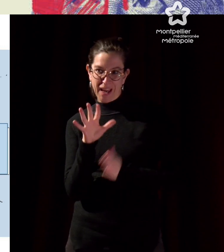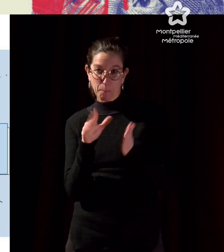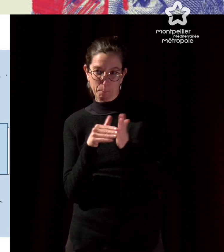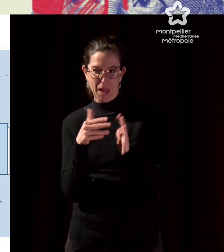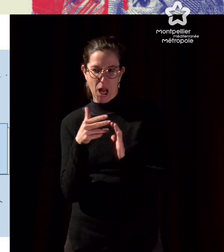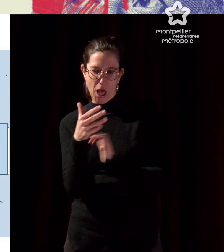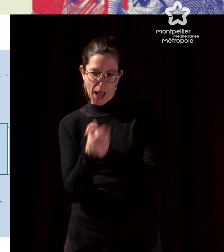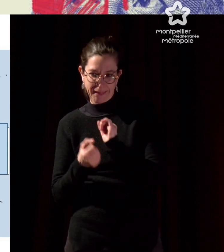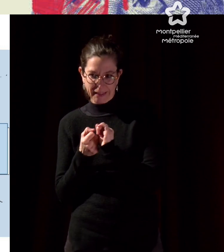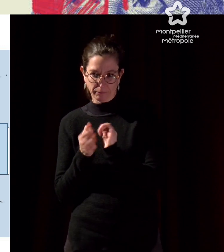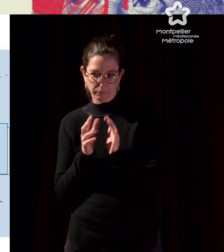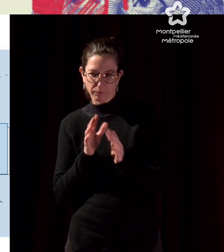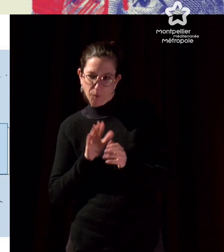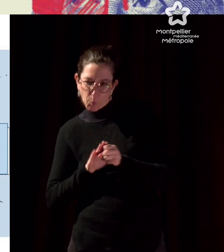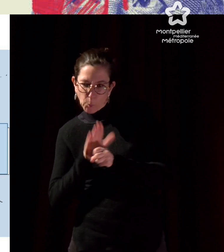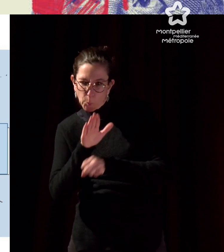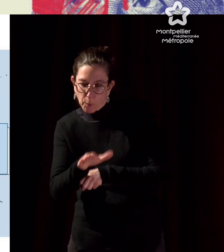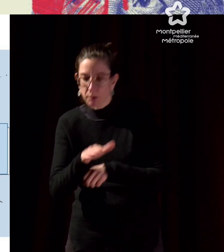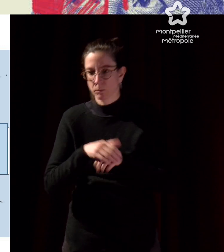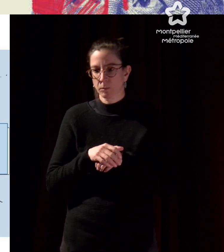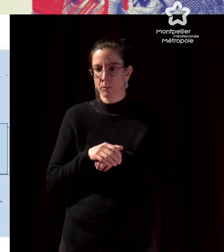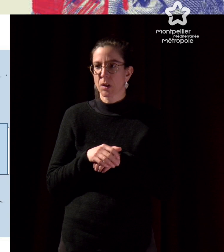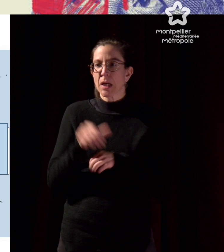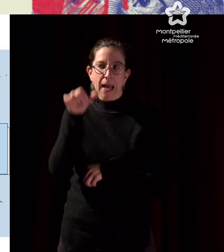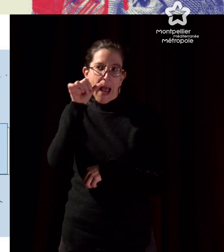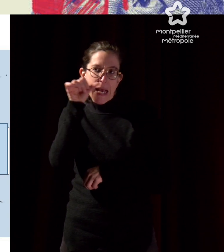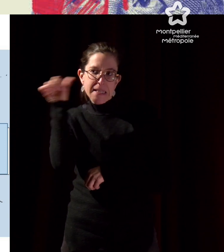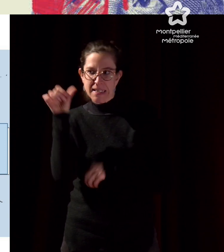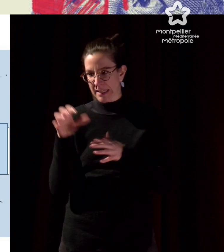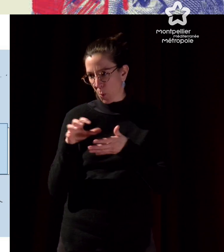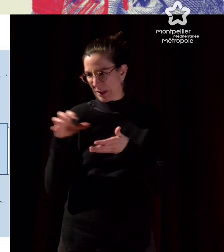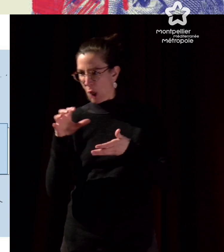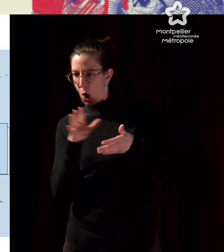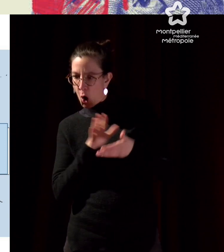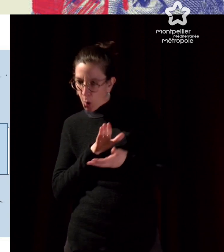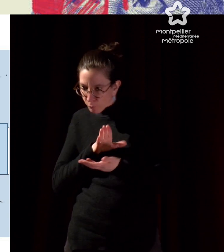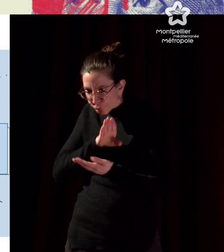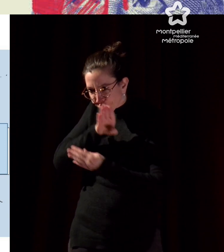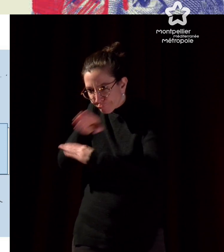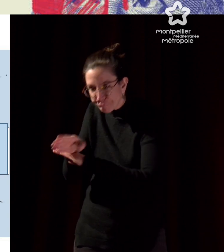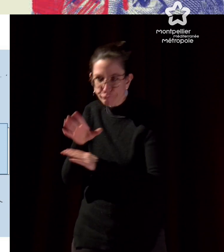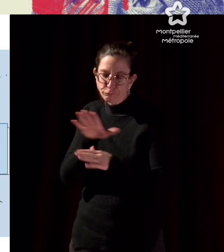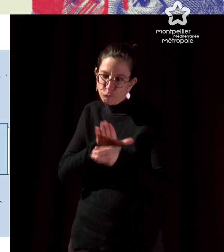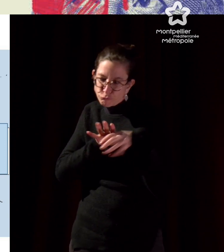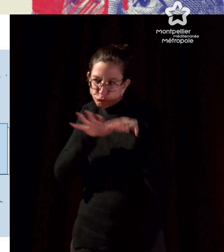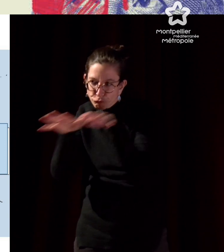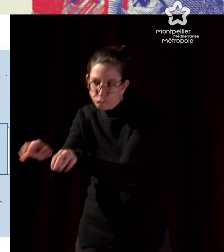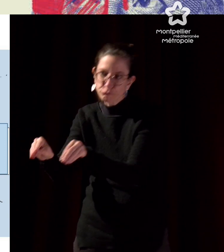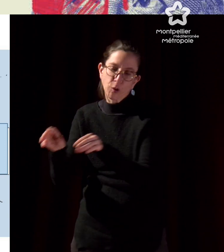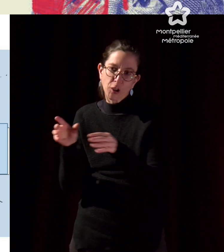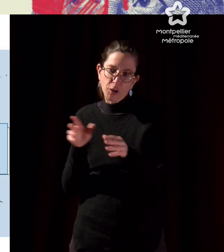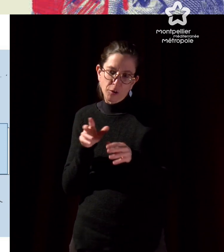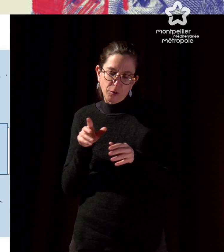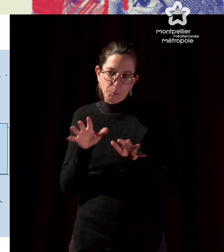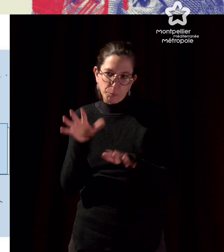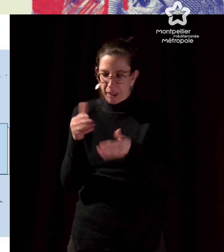Et pareil, l'Asie continentale autour de 40-45 000. Ça, c'est des données qui ont été calculées